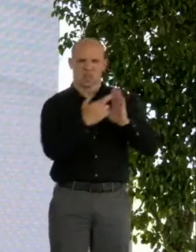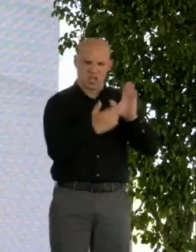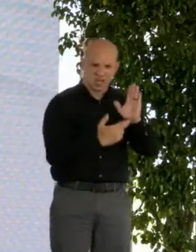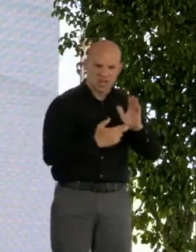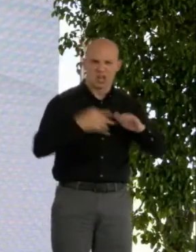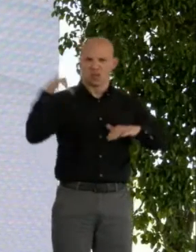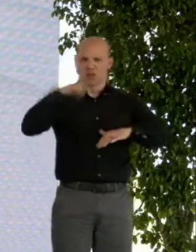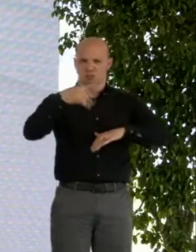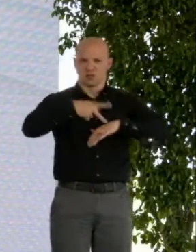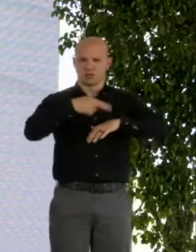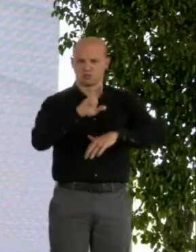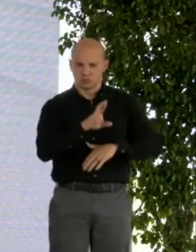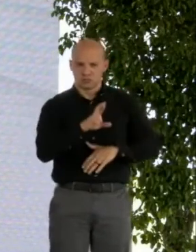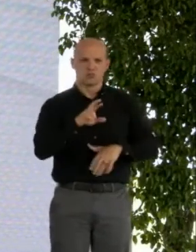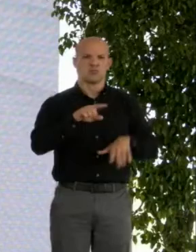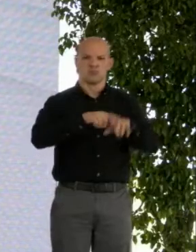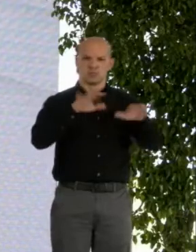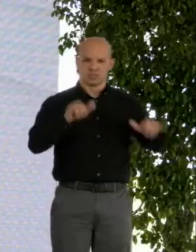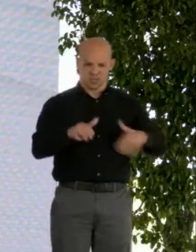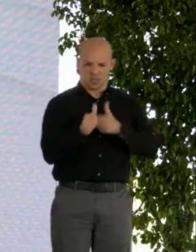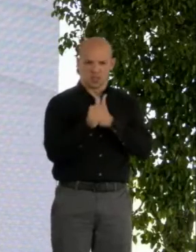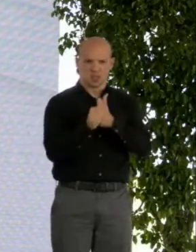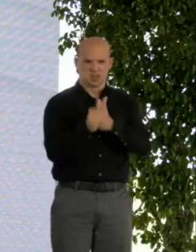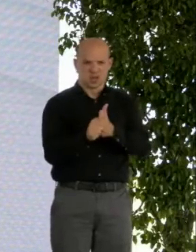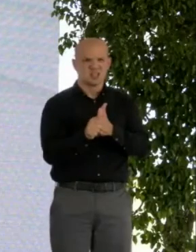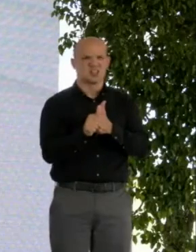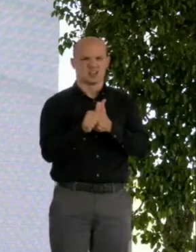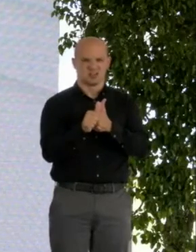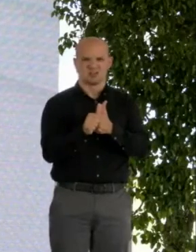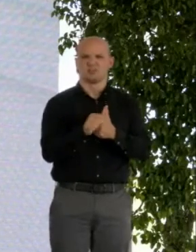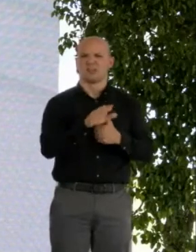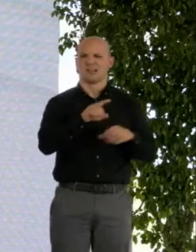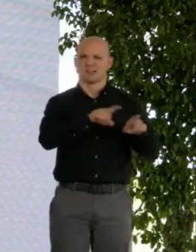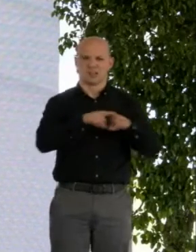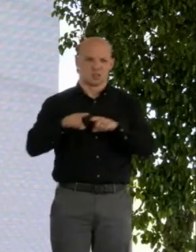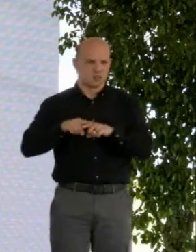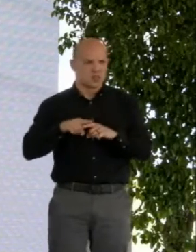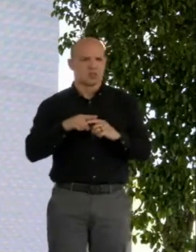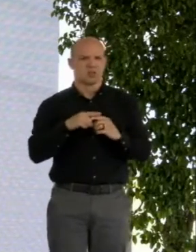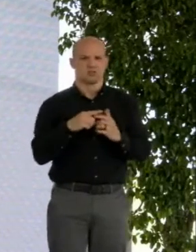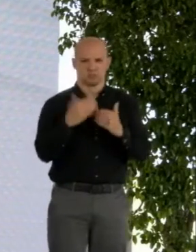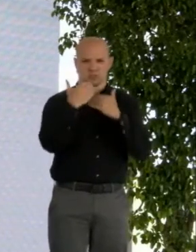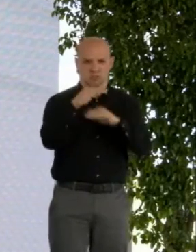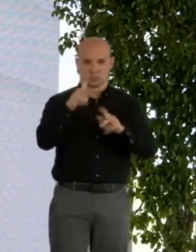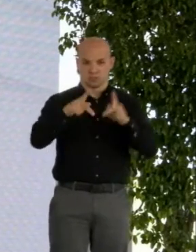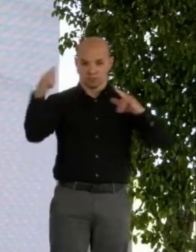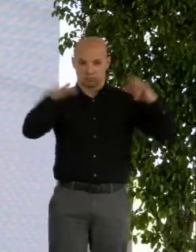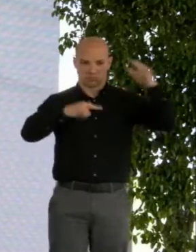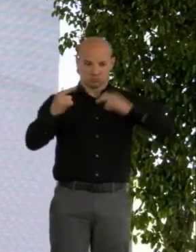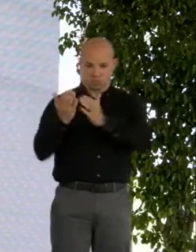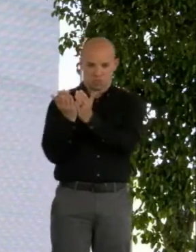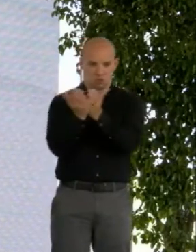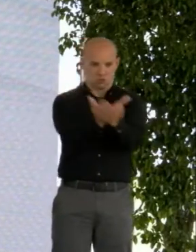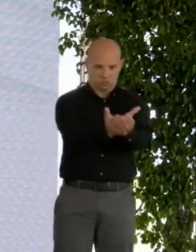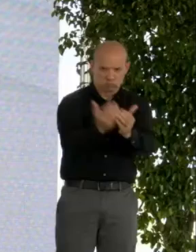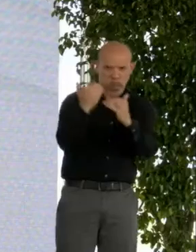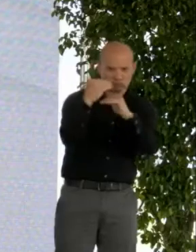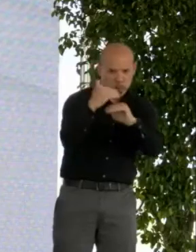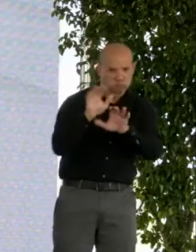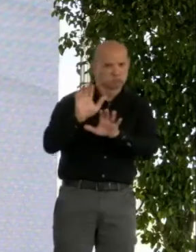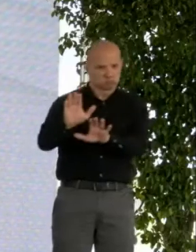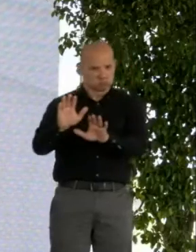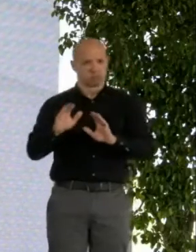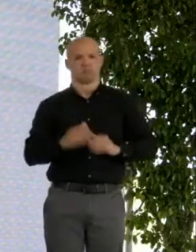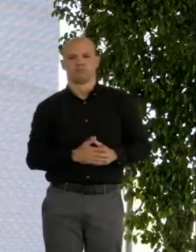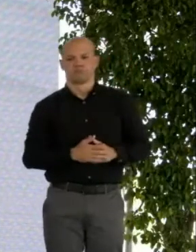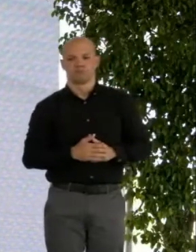con un sistema de rastreo efectivo, así como restricciones a nuestros visitantes que vienen en cruceros. Aparte de